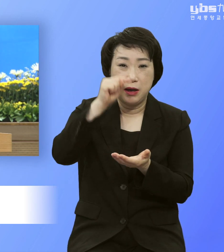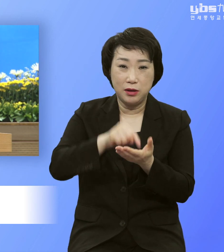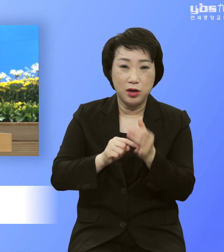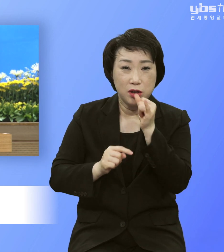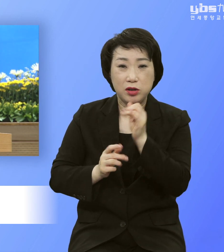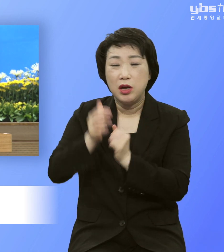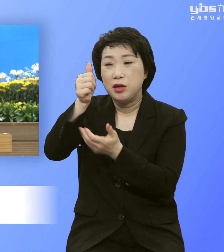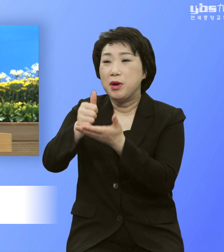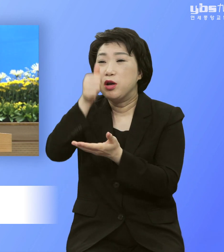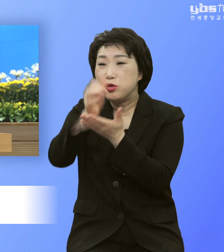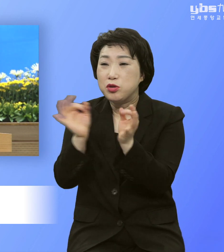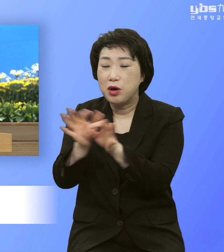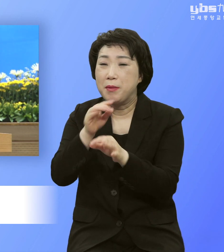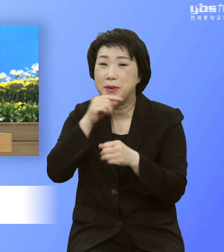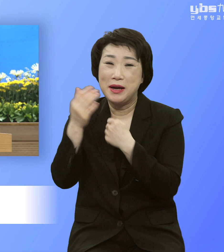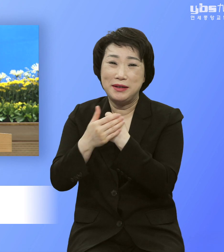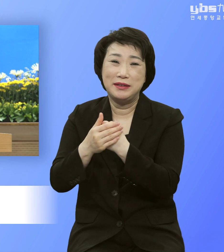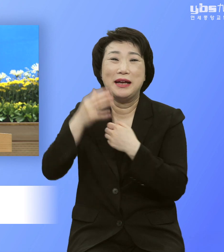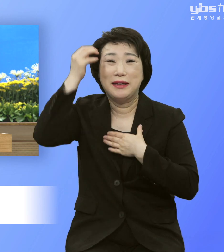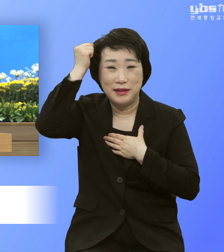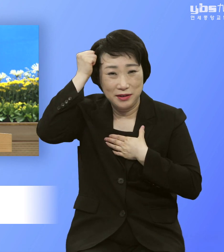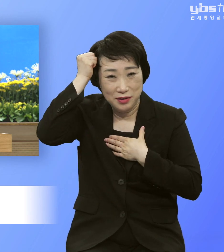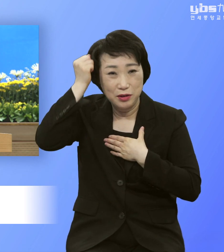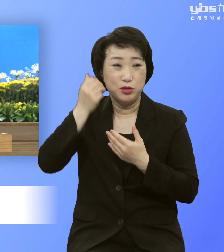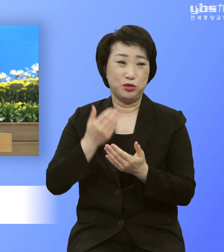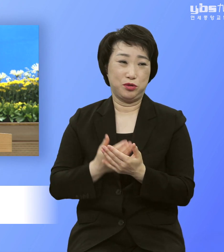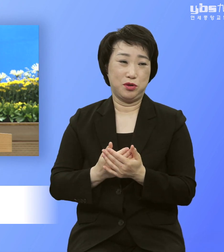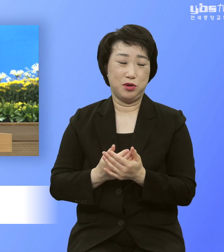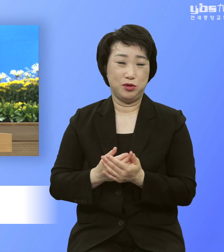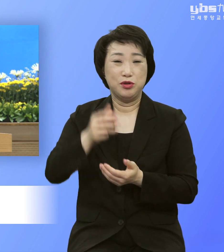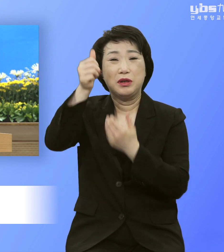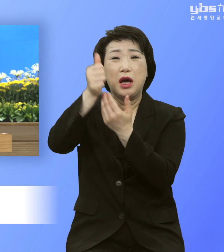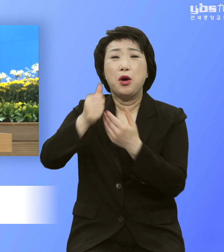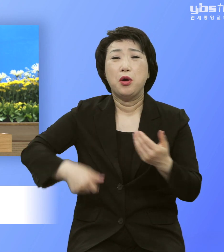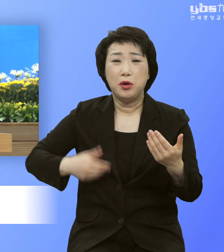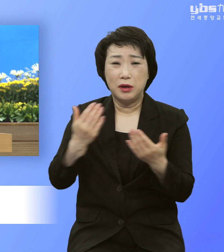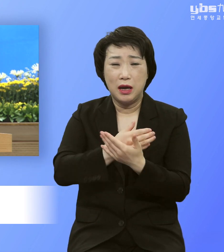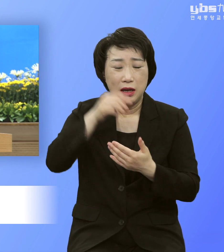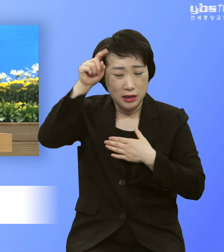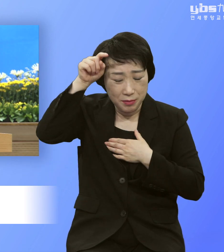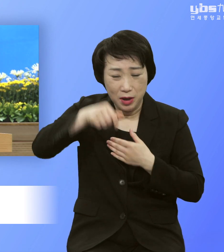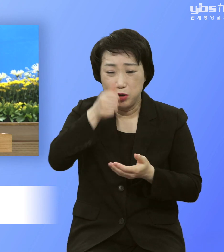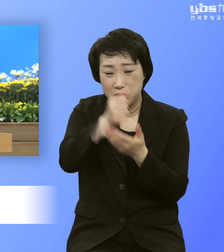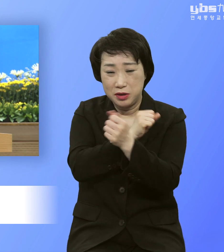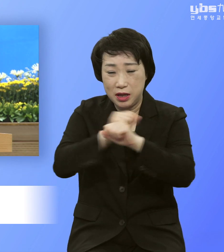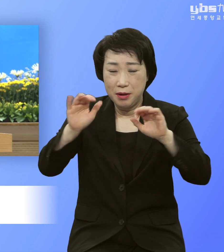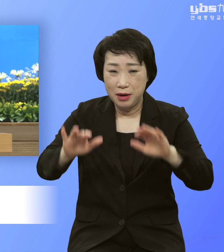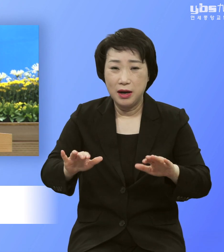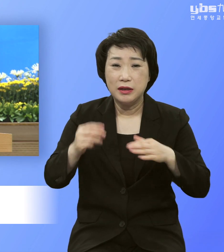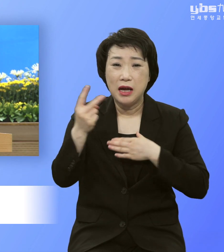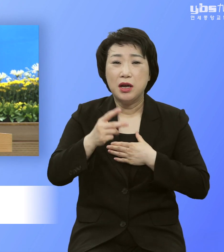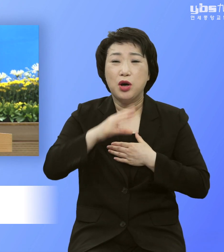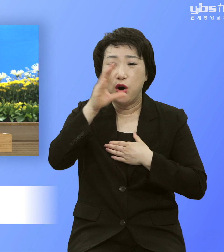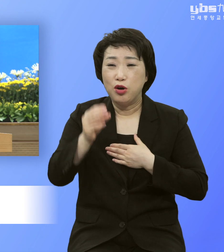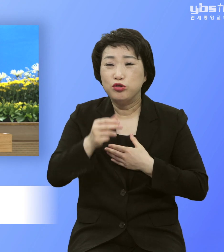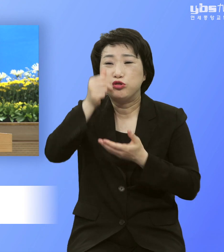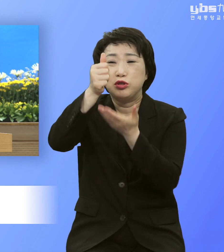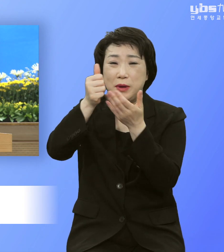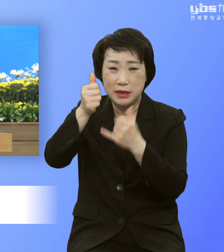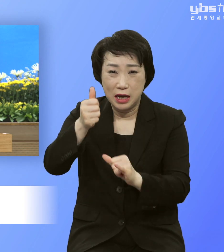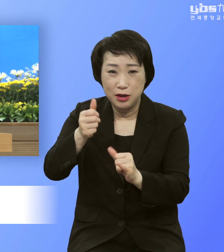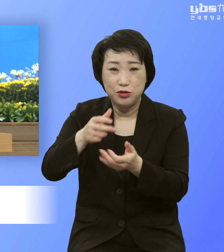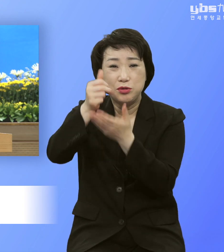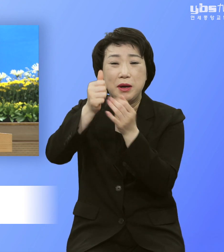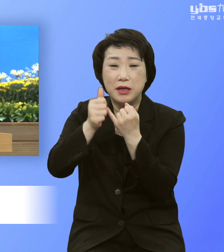그리스도의 속죄 피의 은혜를 기억하게 하여 주시고 그 앞에 회개하여 날마다 죄사함 받고 다시금 거룩하게 주님의 자녀로 또